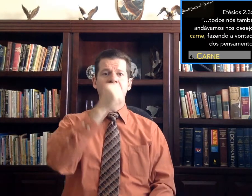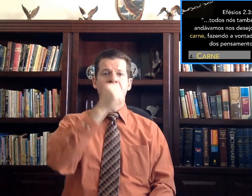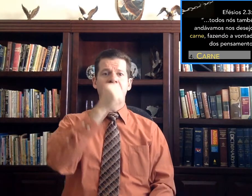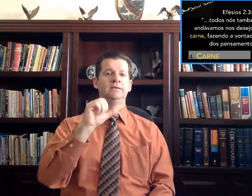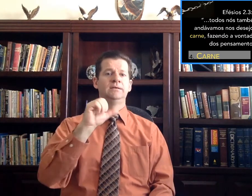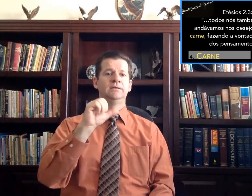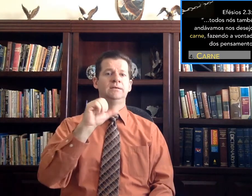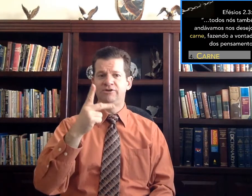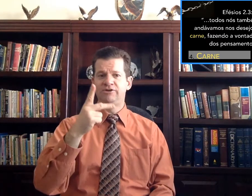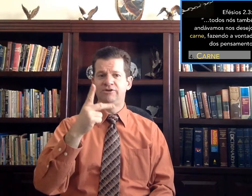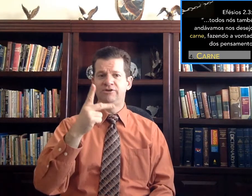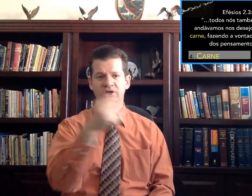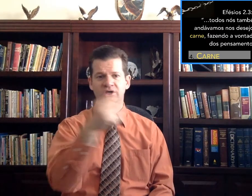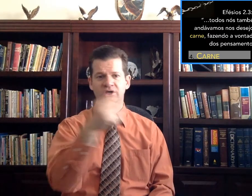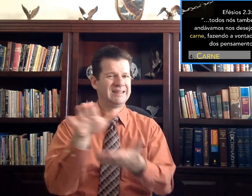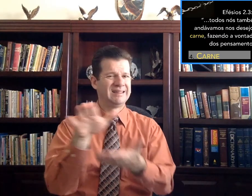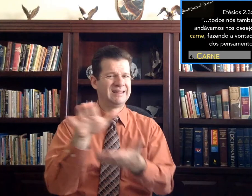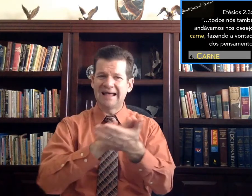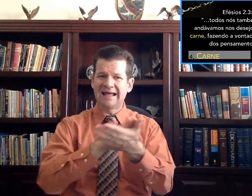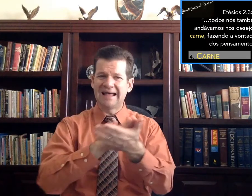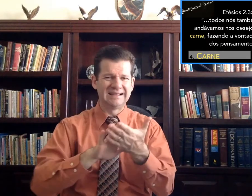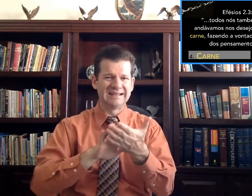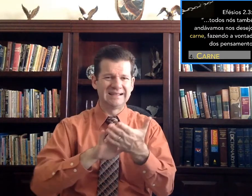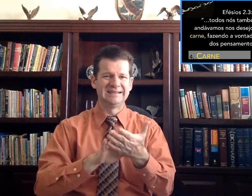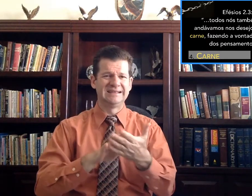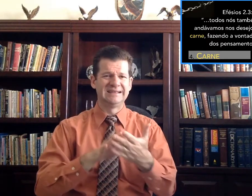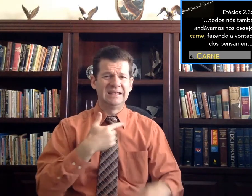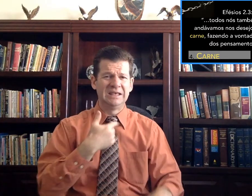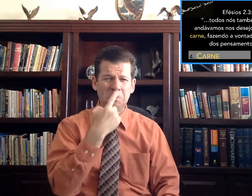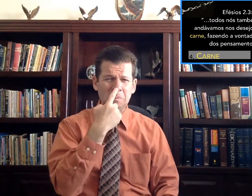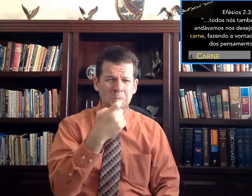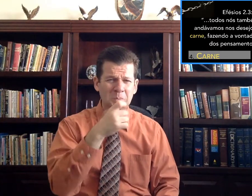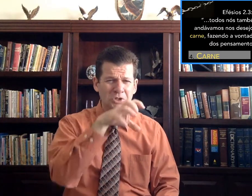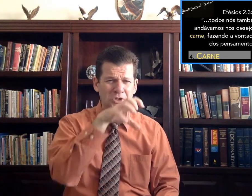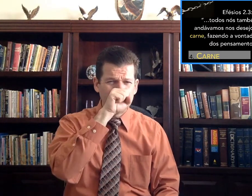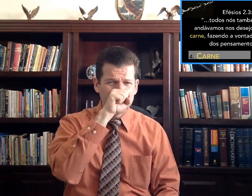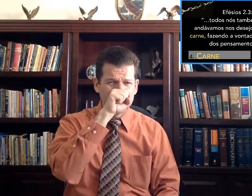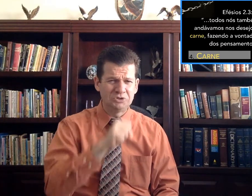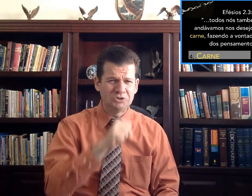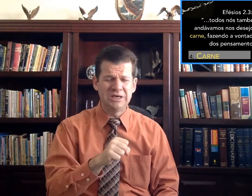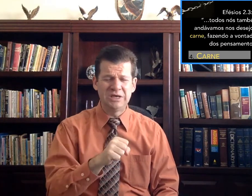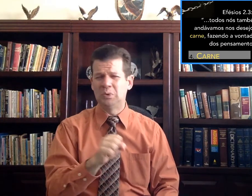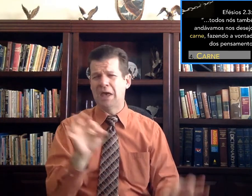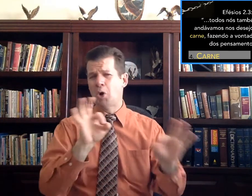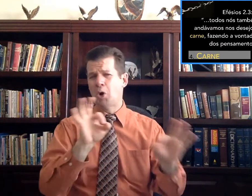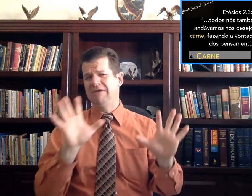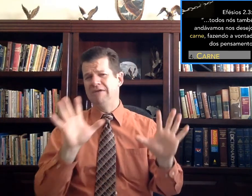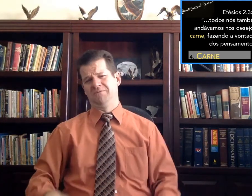bebi cerveja. Nada. Eu sinto o cheiro, é horrível.